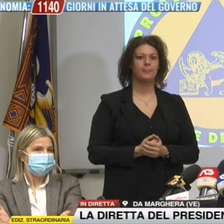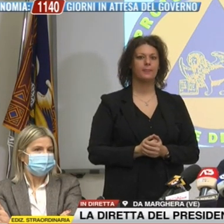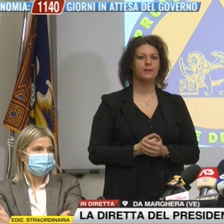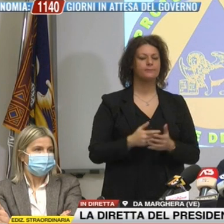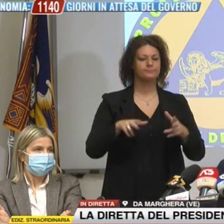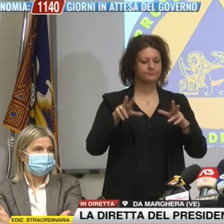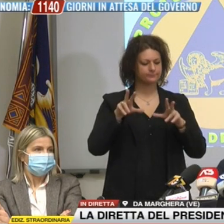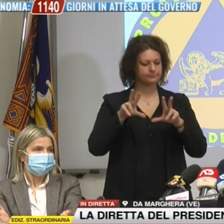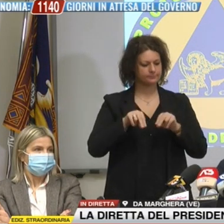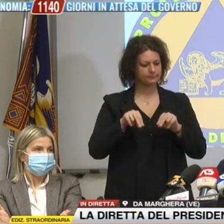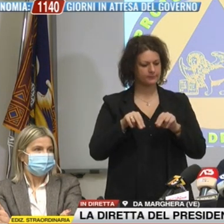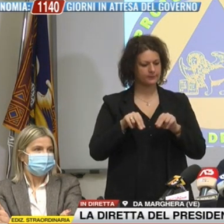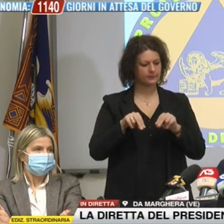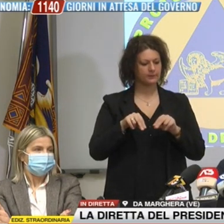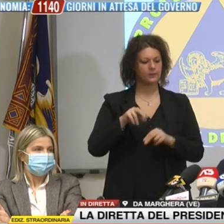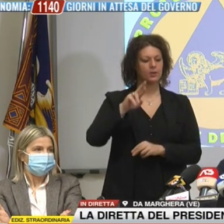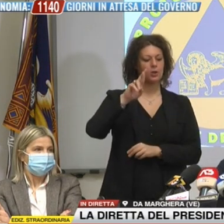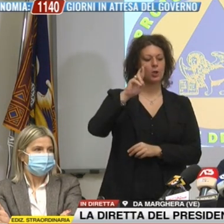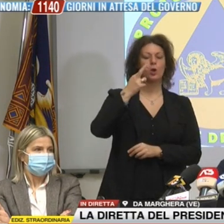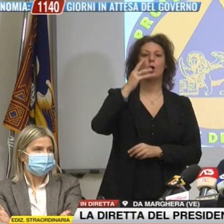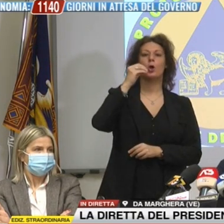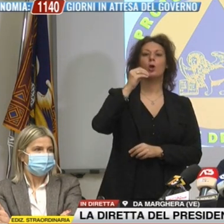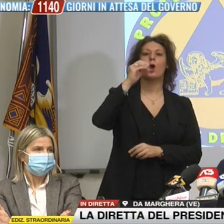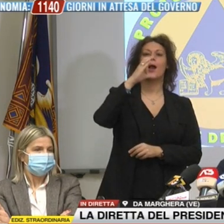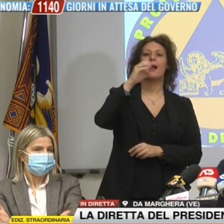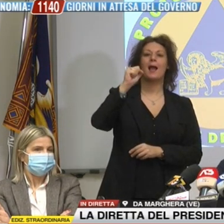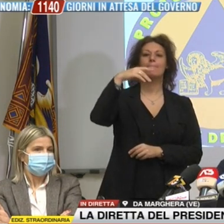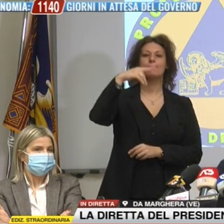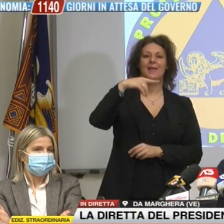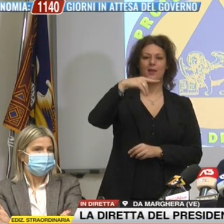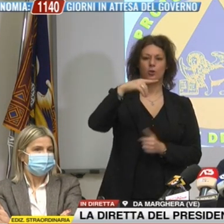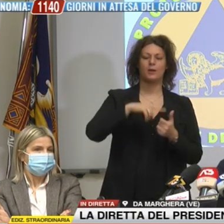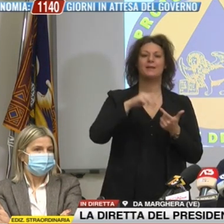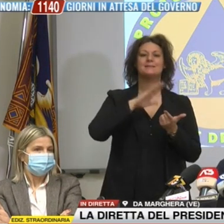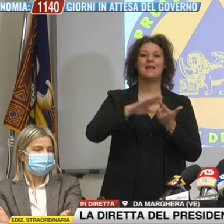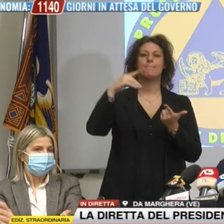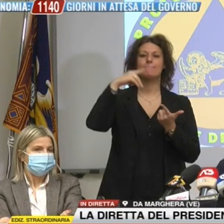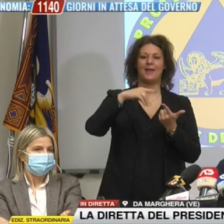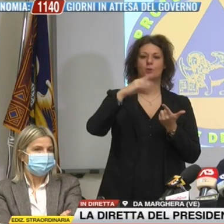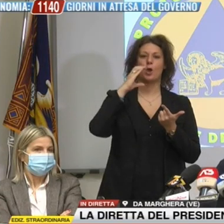Rocca Pietore e San Pietro di Cadore.